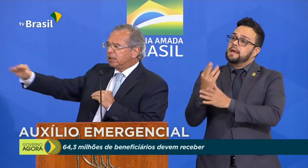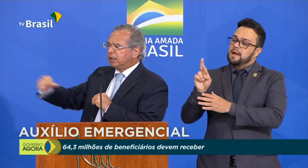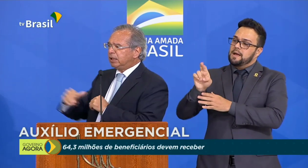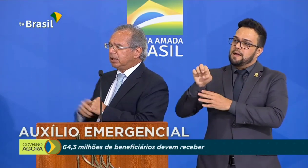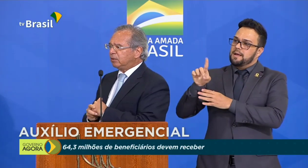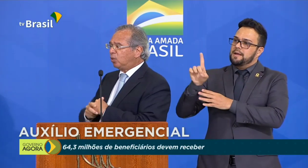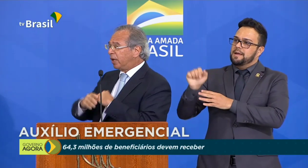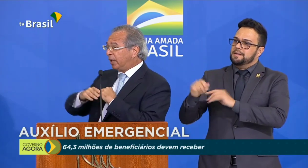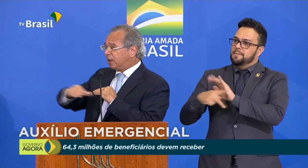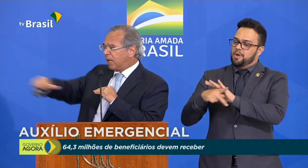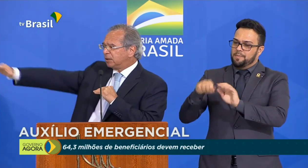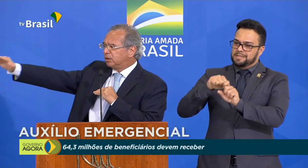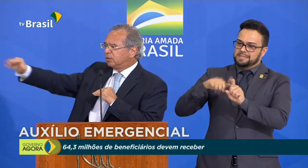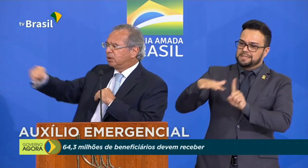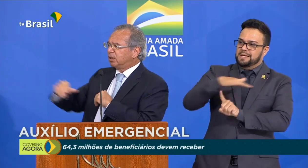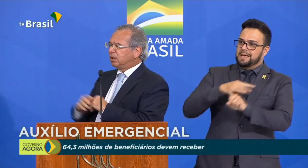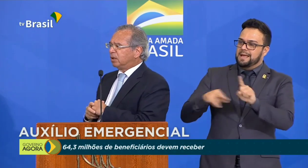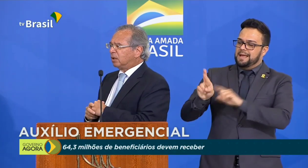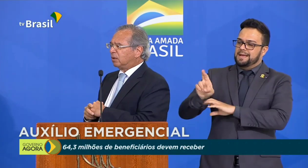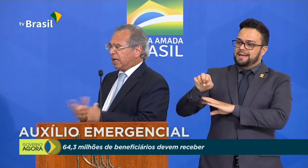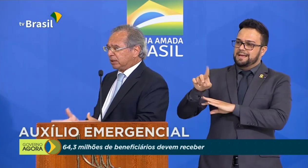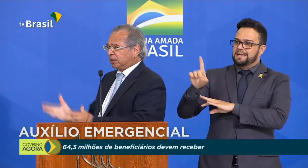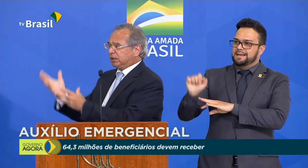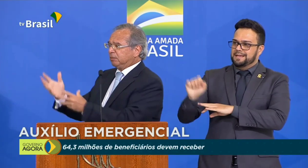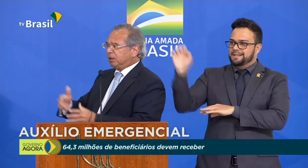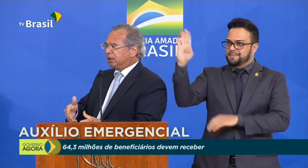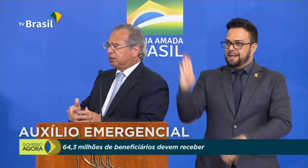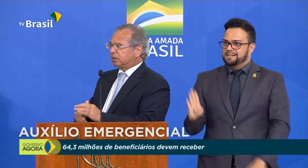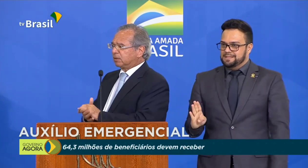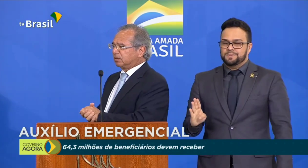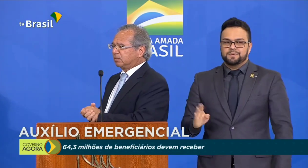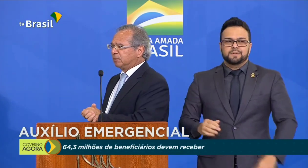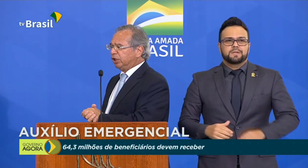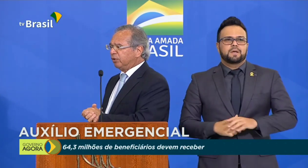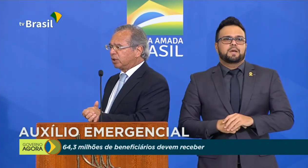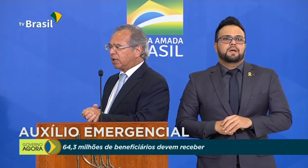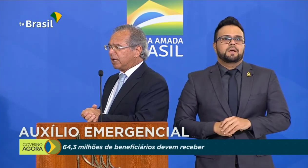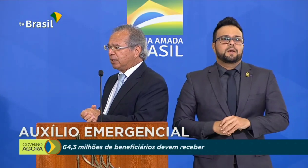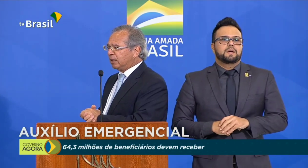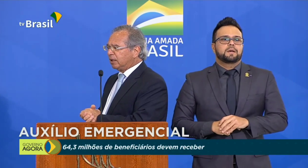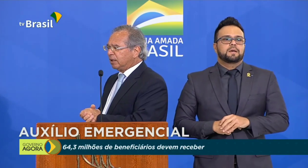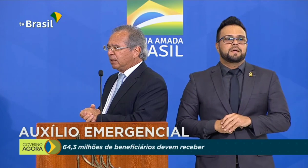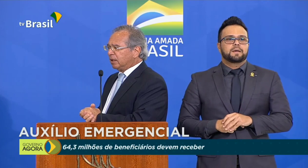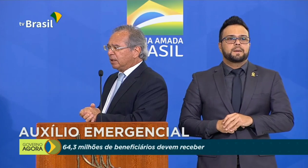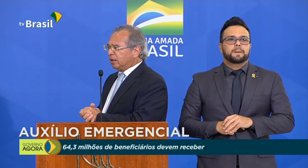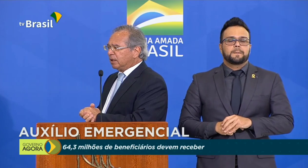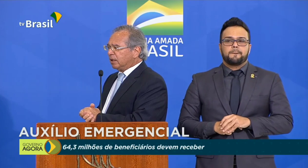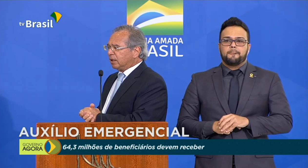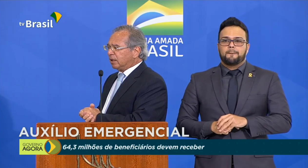de cidadania, o Renda Brasil, acima desse nível que está aí.